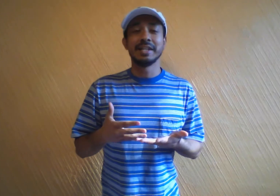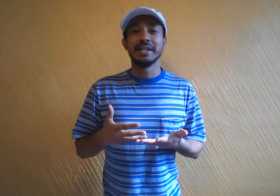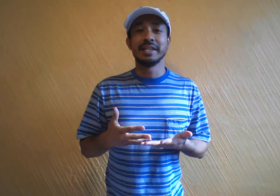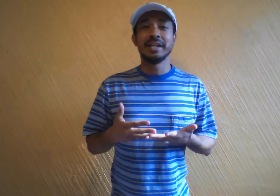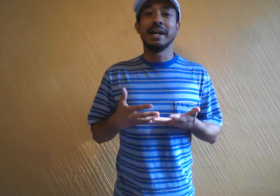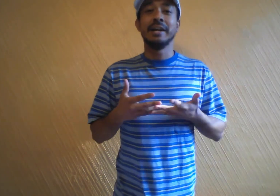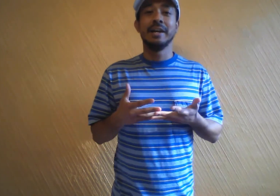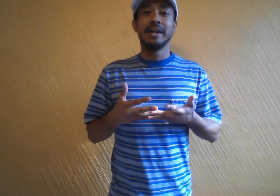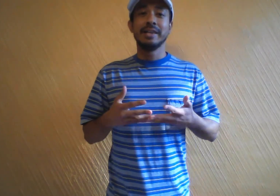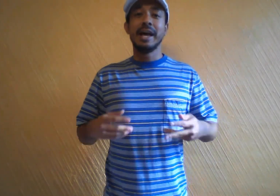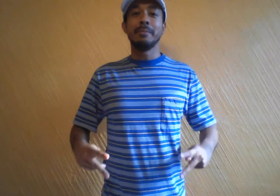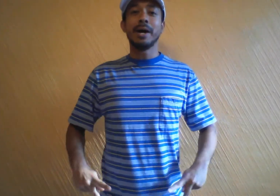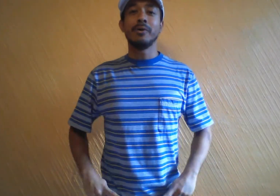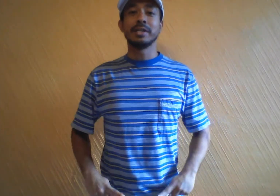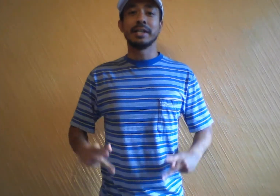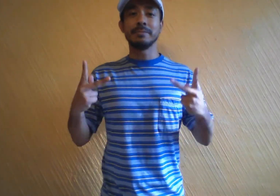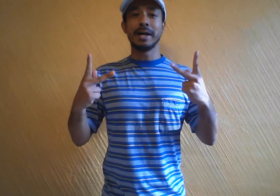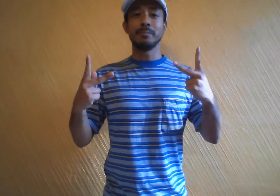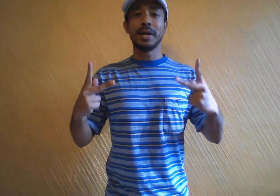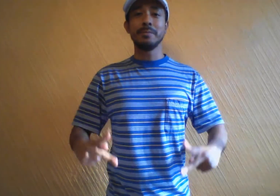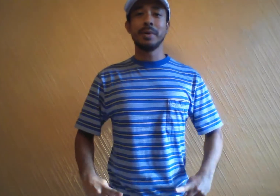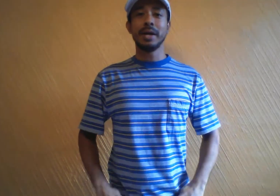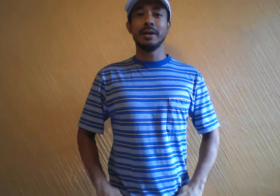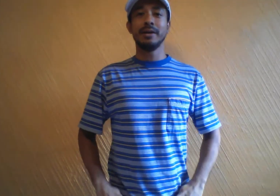que sería de abajo hacia arriba el P y P,